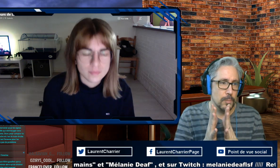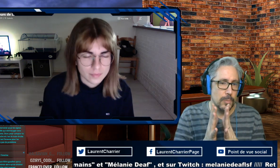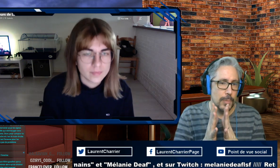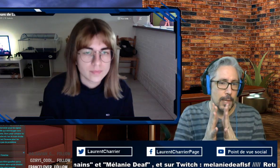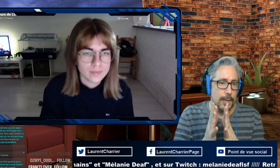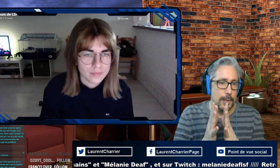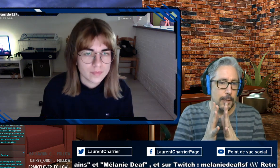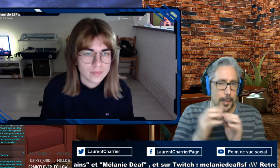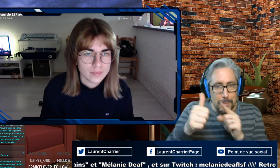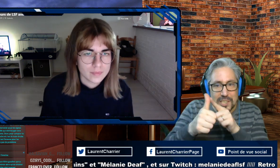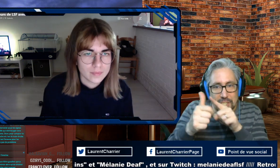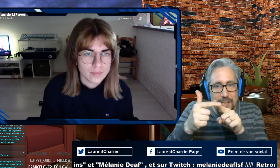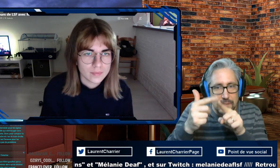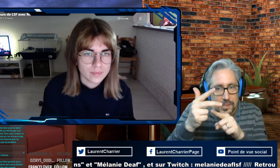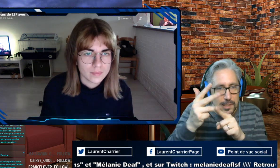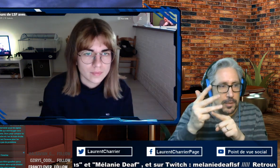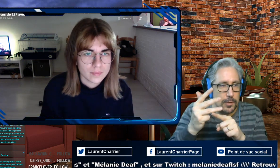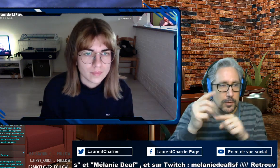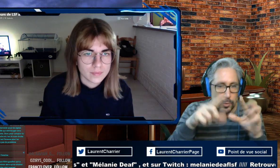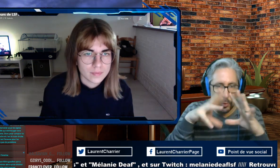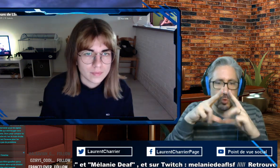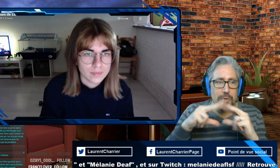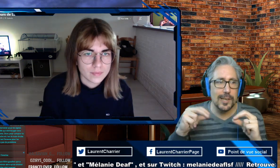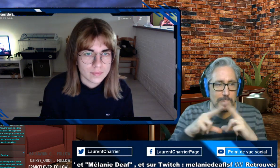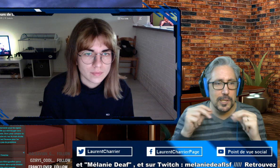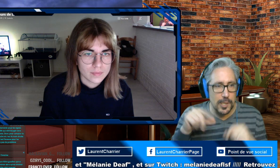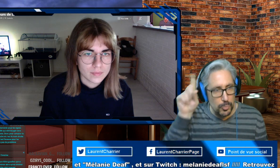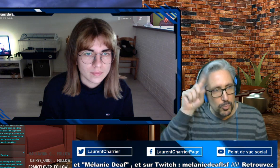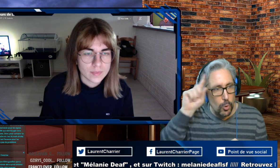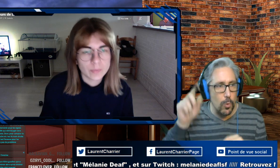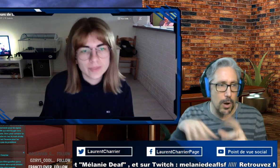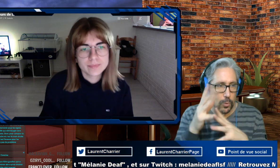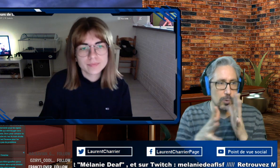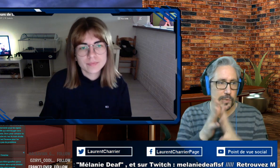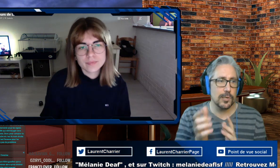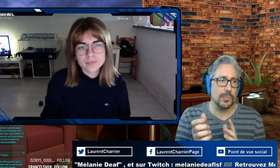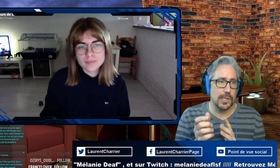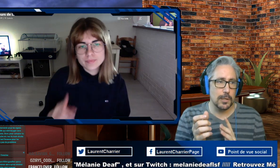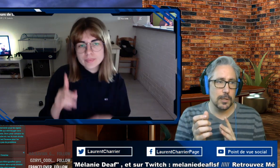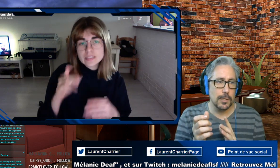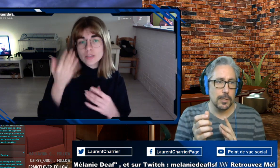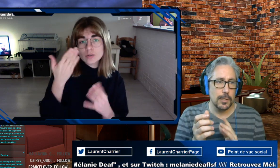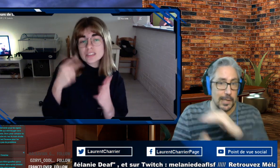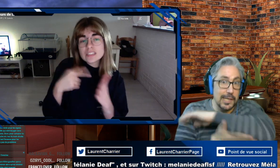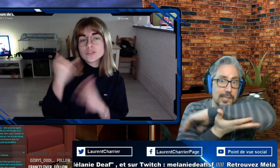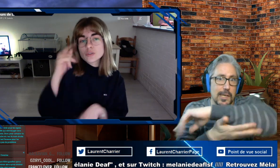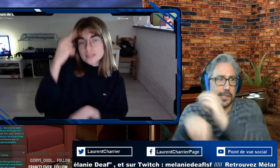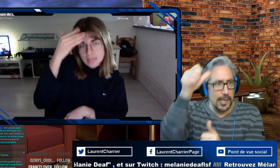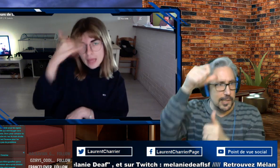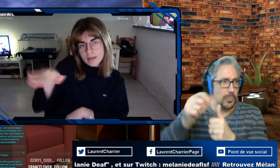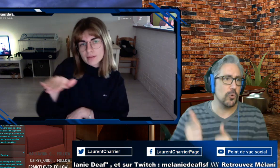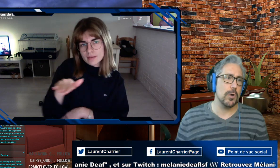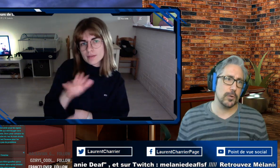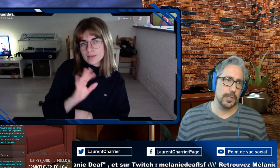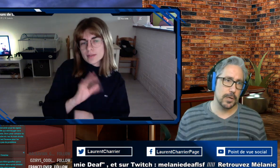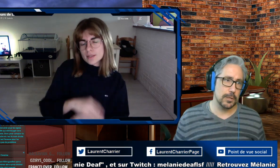signes, mais chaque signe, tu vas expliquer pourquoi on signe comme ça. Et ça aide beaucoup à retenir.